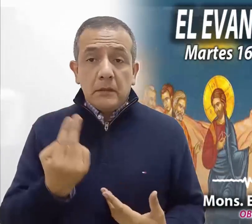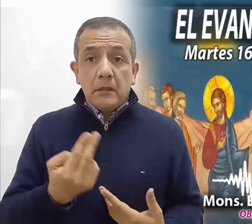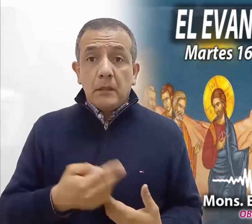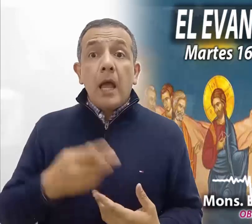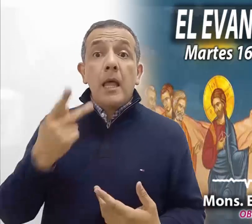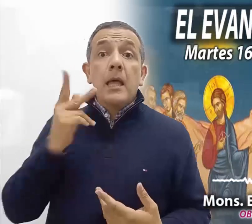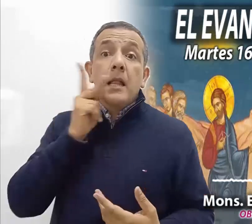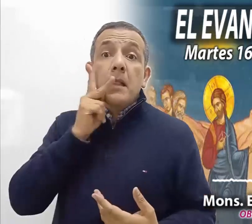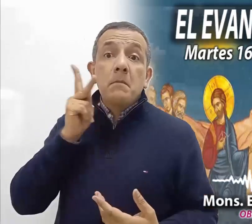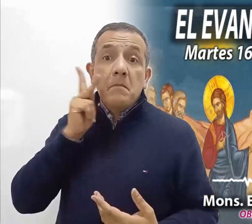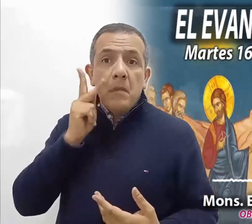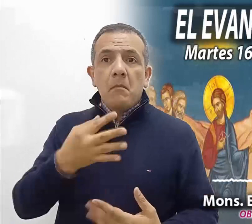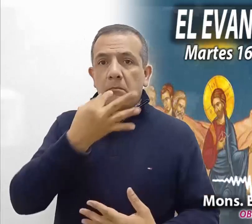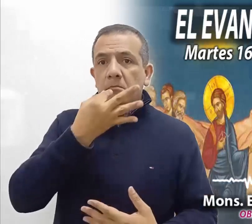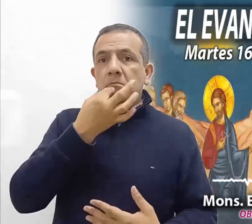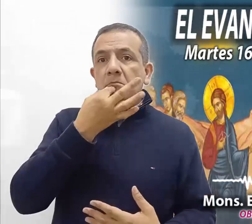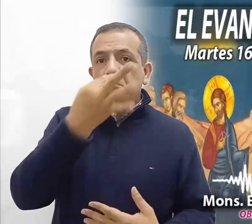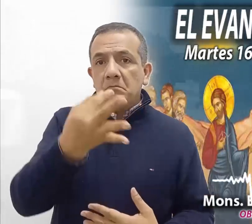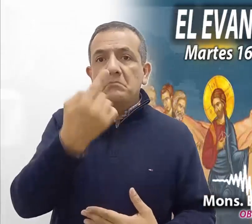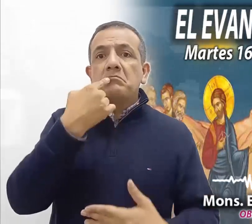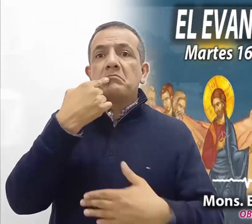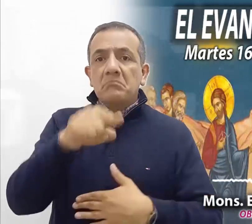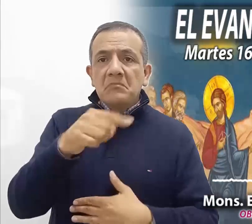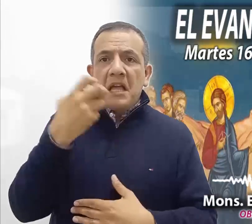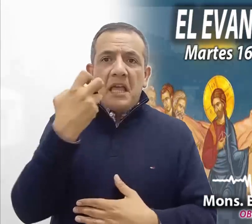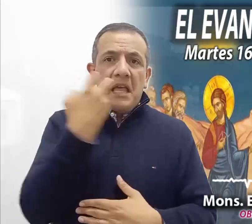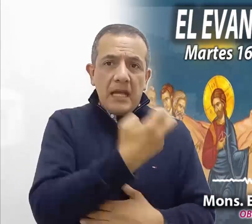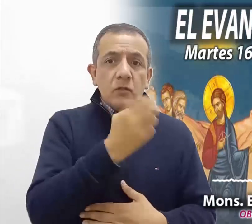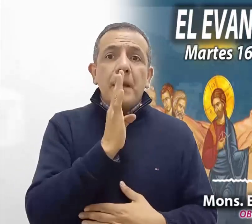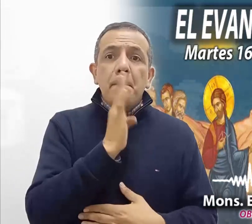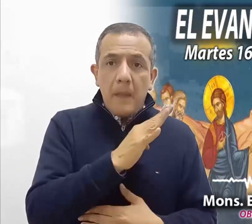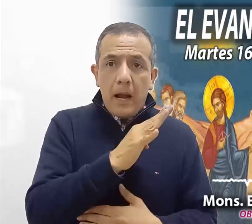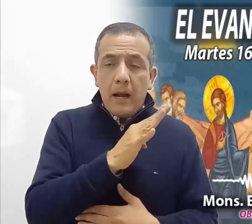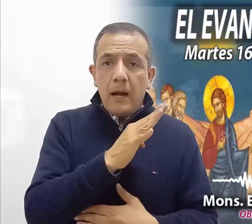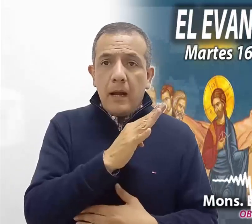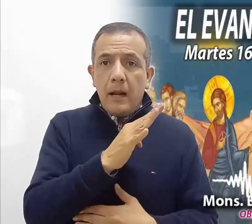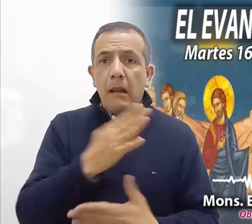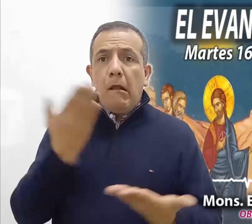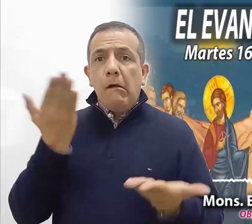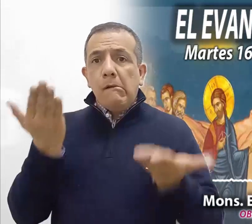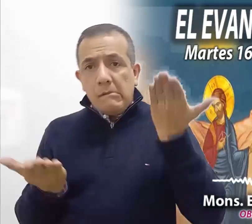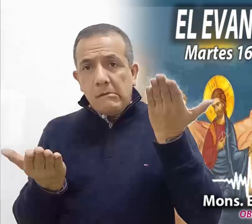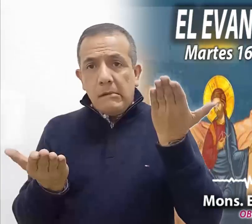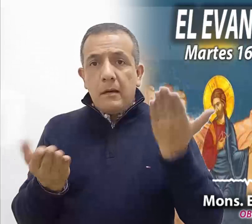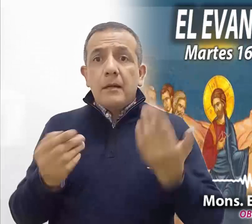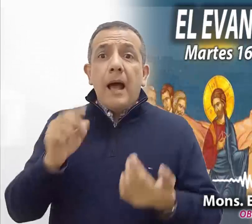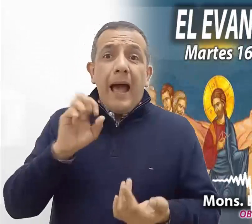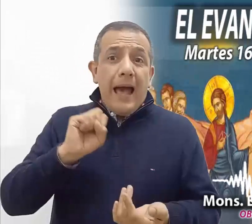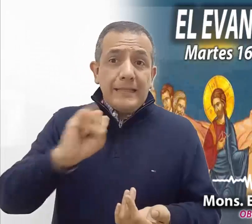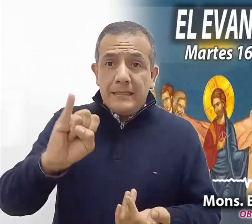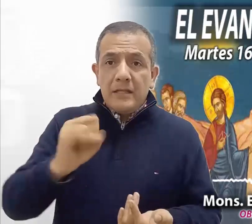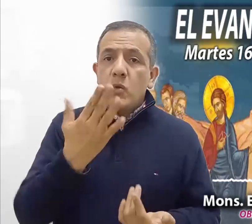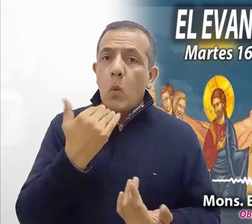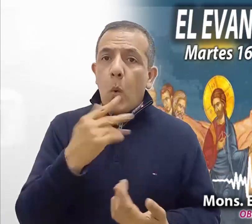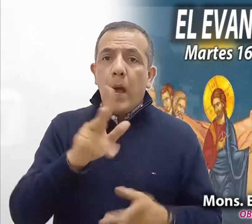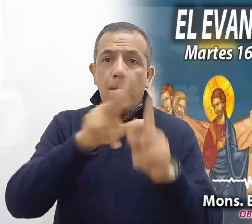esta inequidad y nos asegura que mientras exista no podrá haber verdadera paz, que